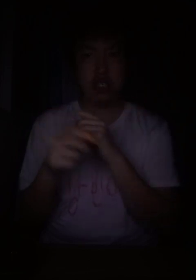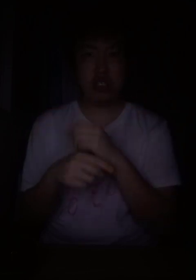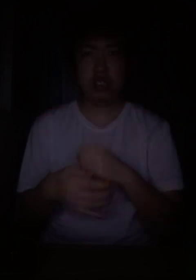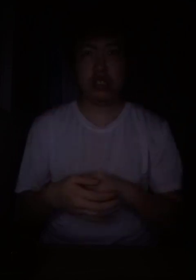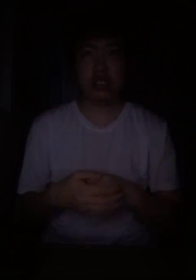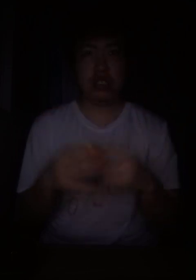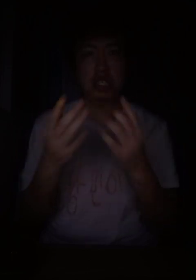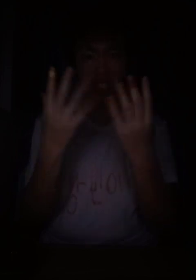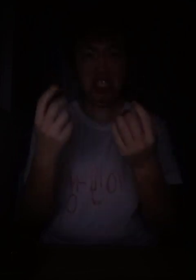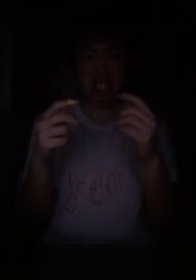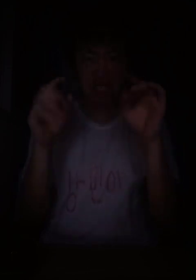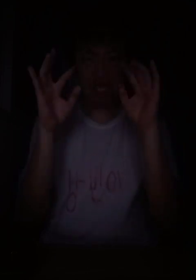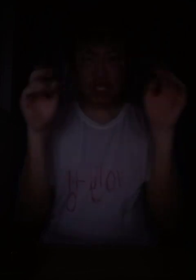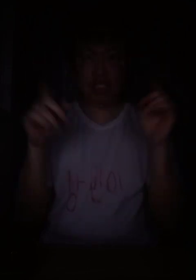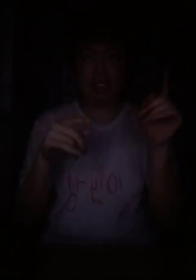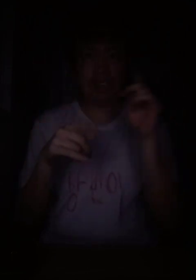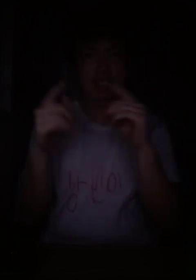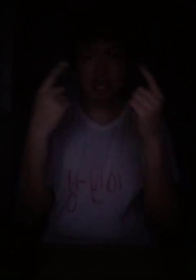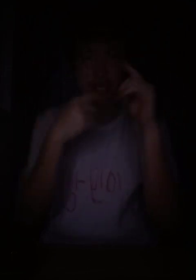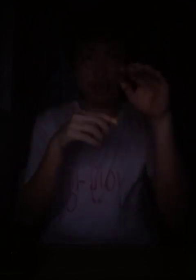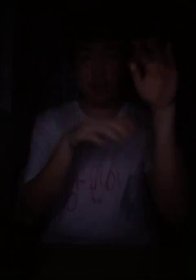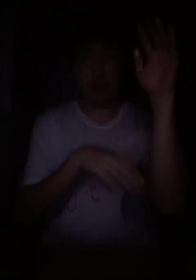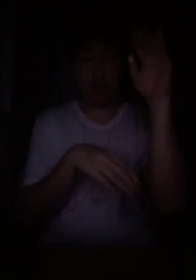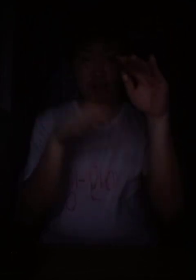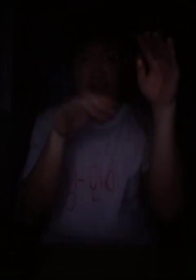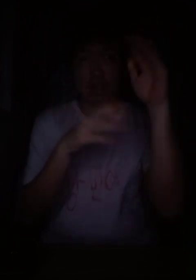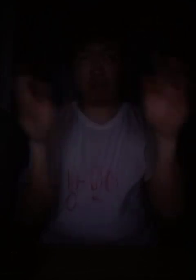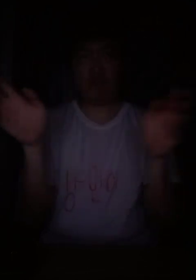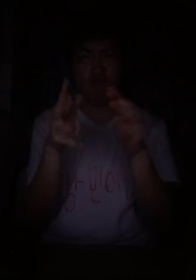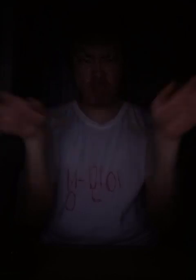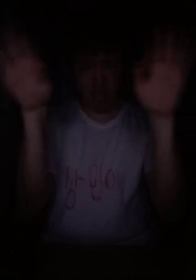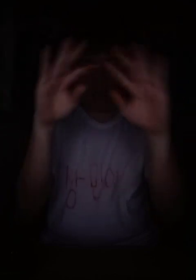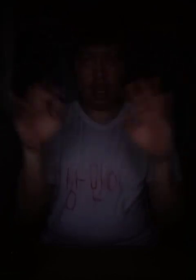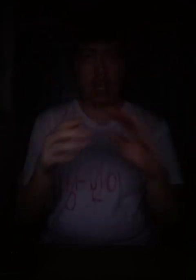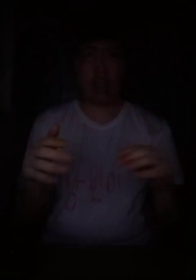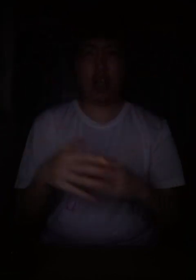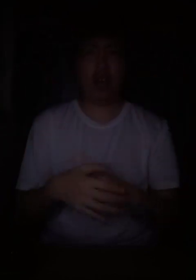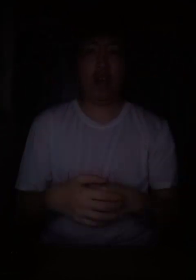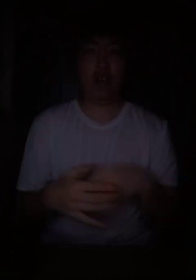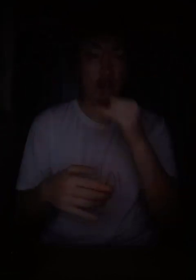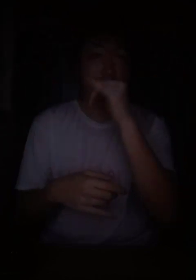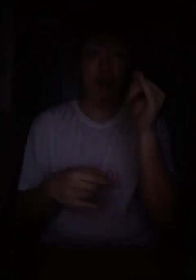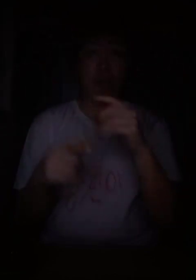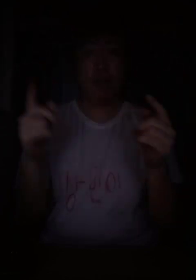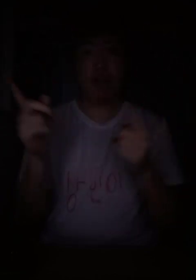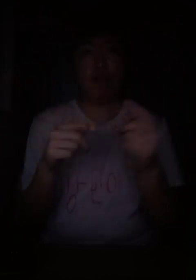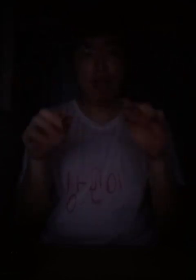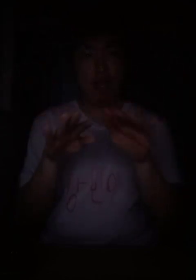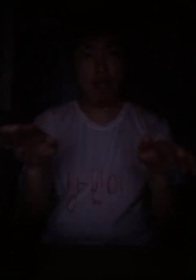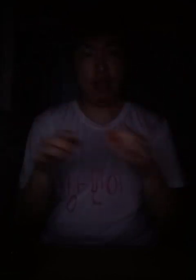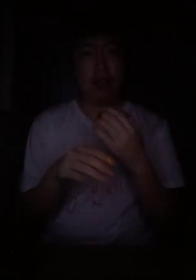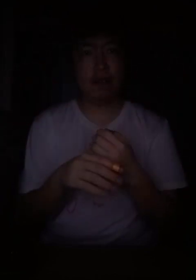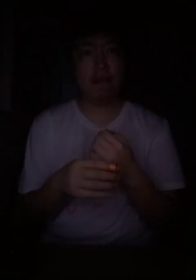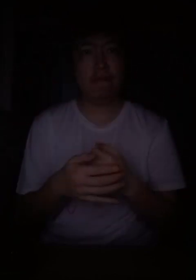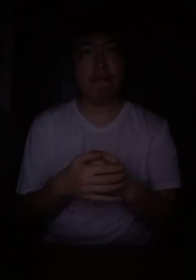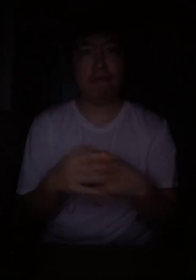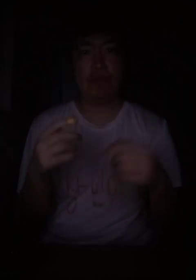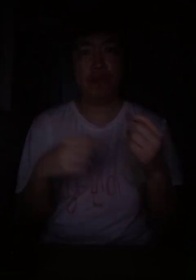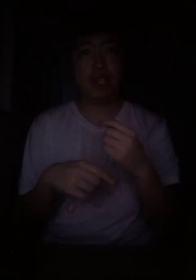수십 마리의 강아지들이 층층이 쌓아올린 우리에 갇혀 있습니다. 망으로 되어 있는 바닥. 사람이 나타나자